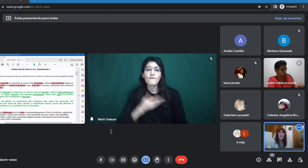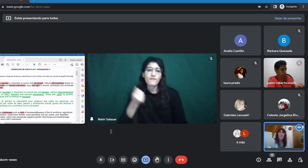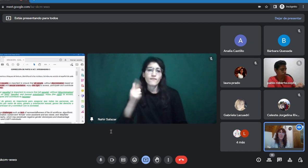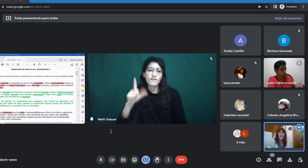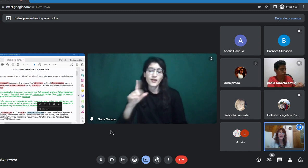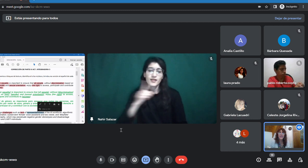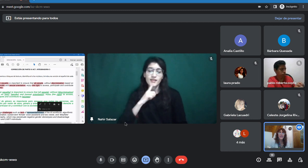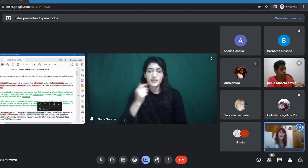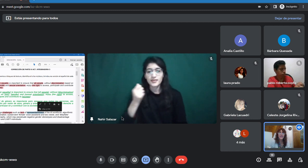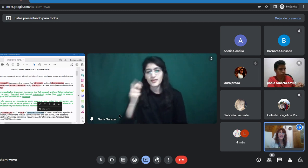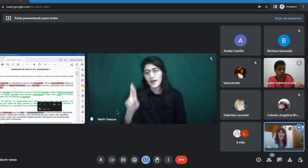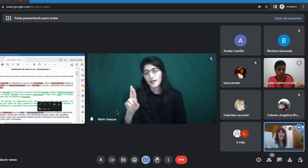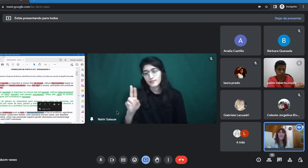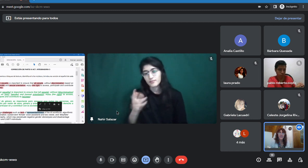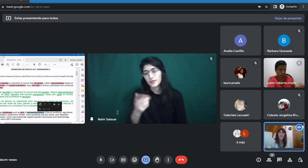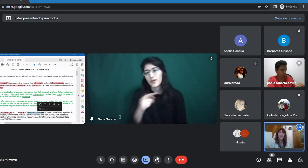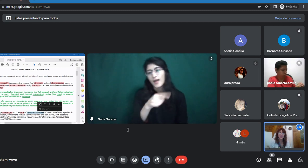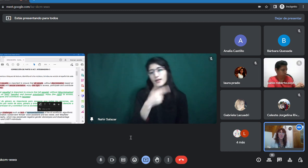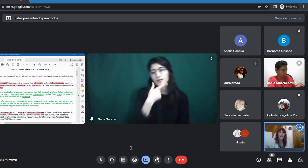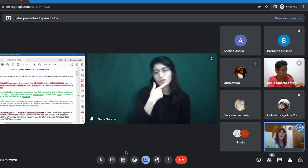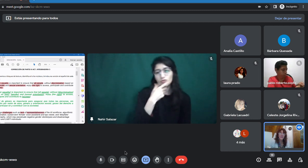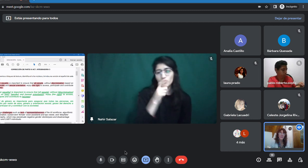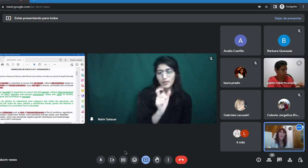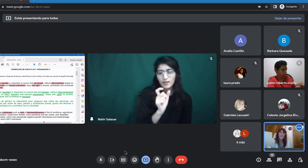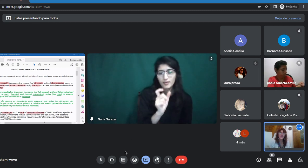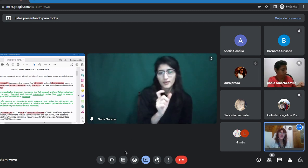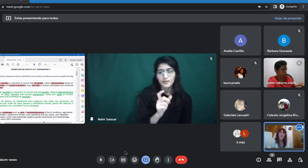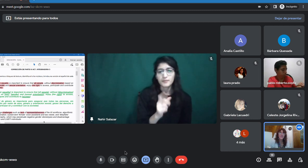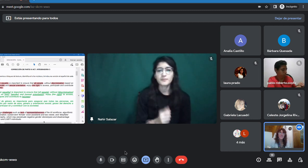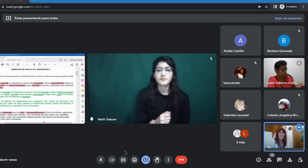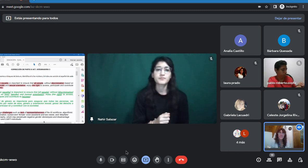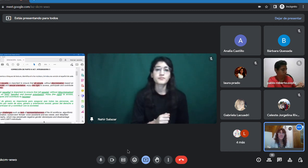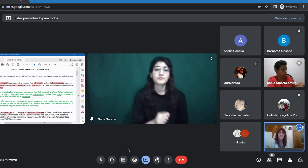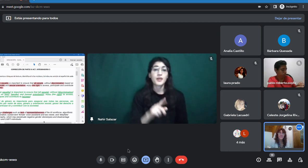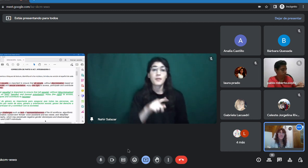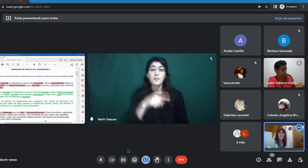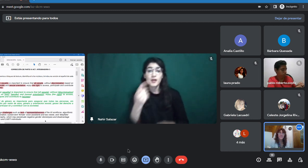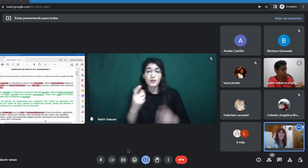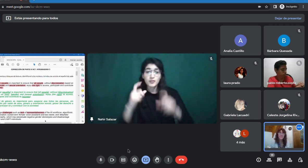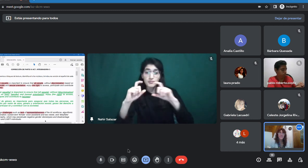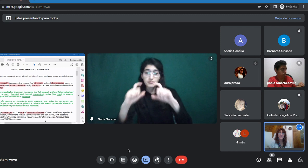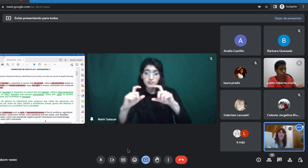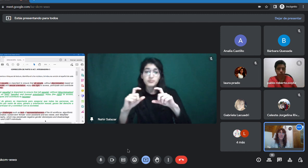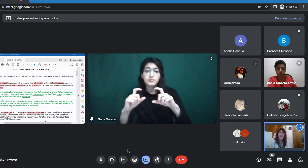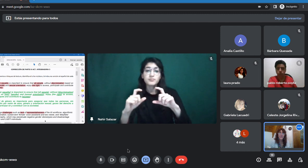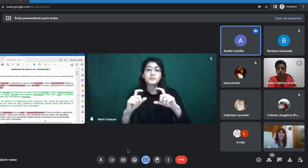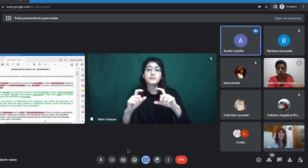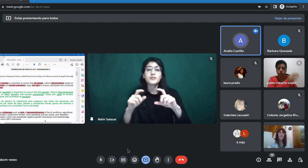Y muy bien, este es el otro sustantivo, ¿sí?